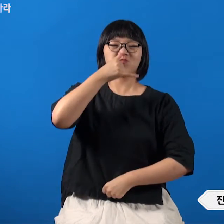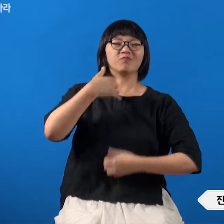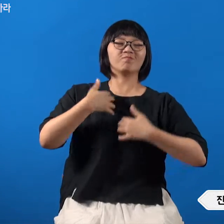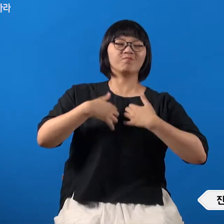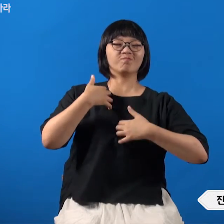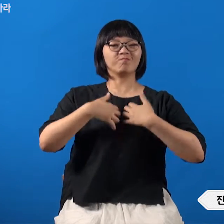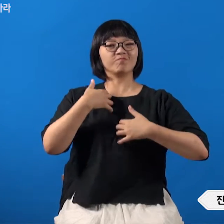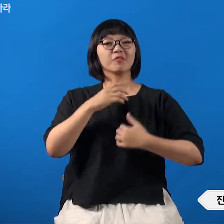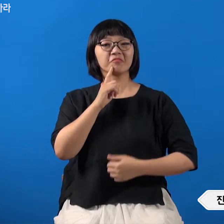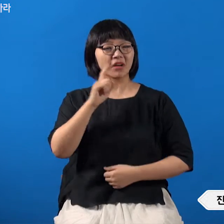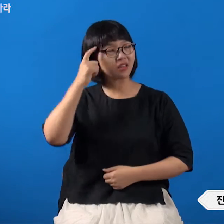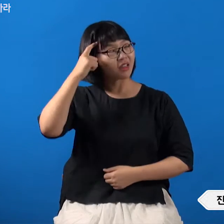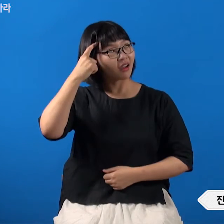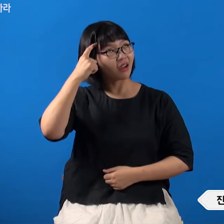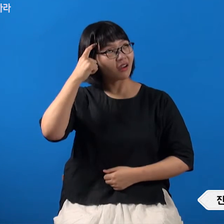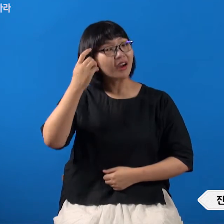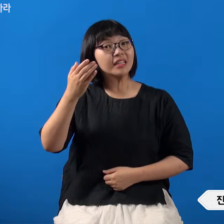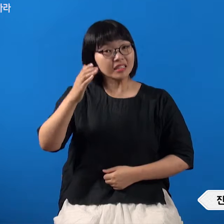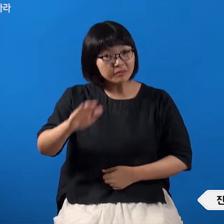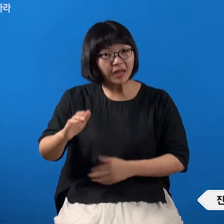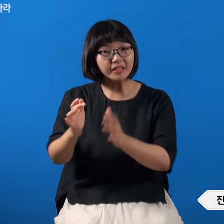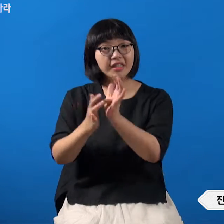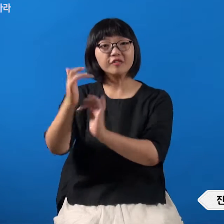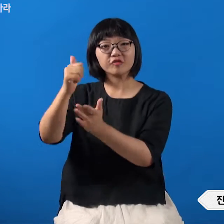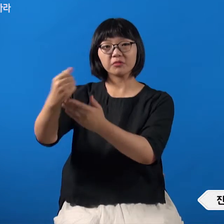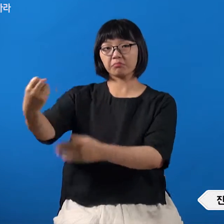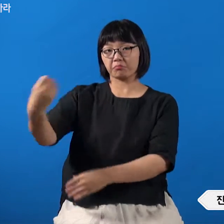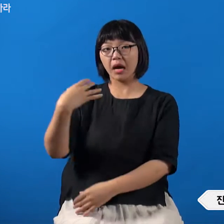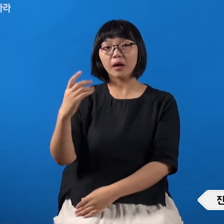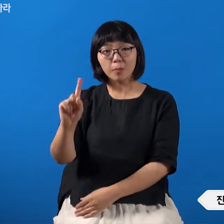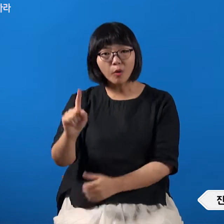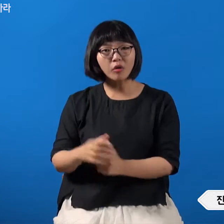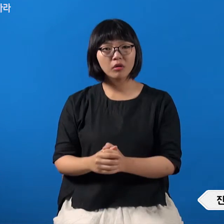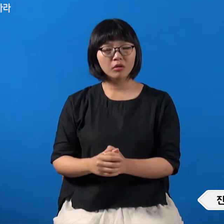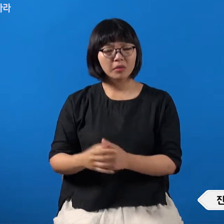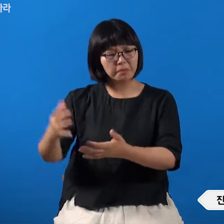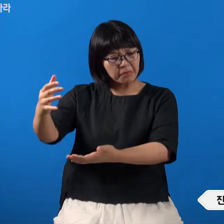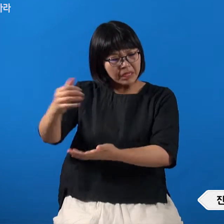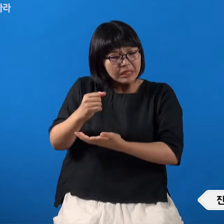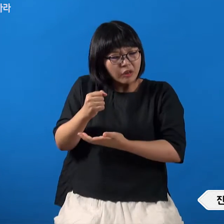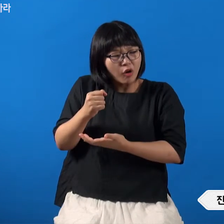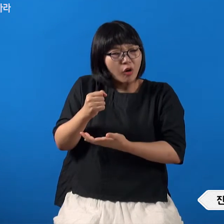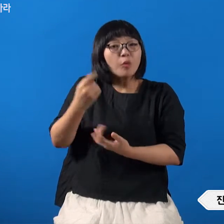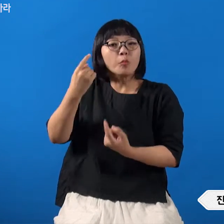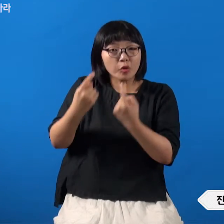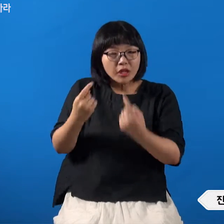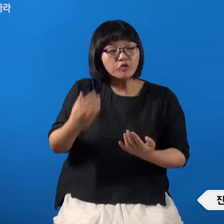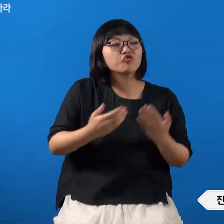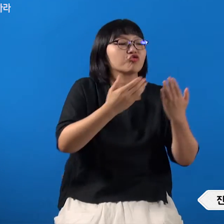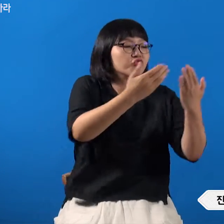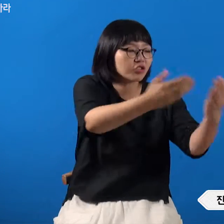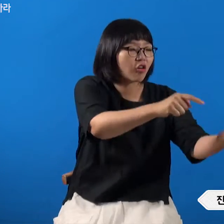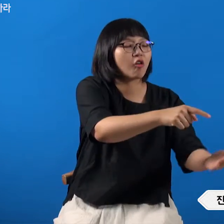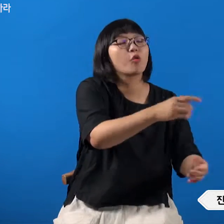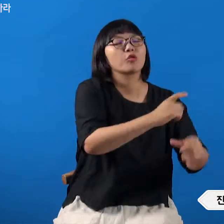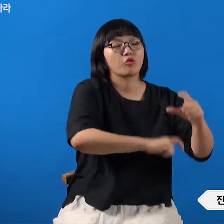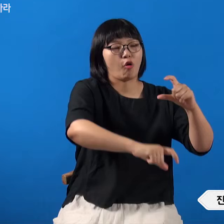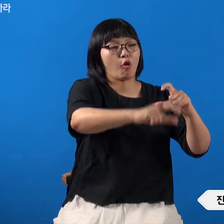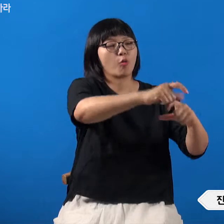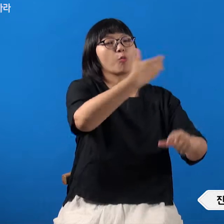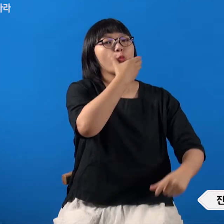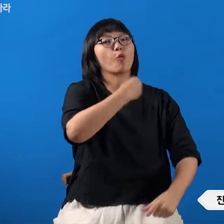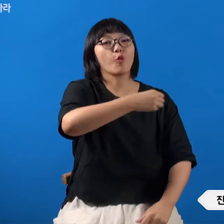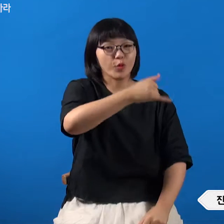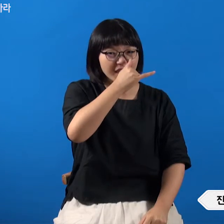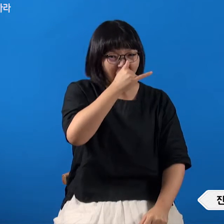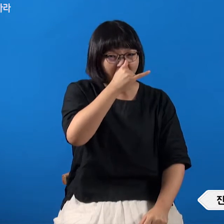우리에게 말씀합니다. 친히 말씀하셨습니다. 주는 것이 받는 것보다 더 행복하고 더